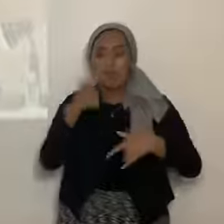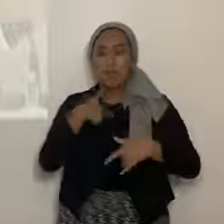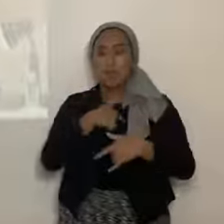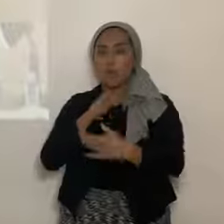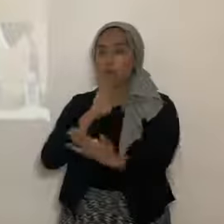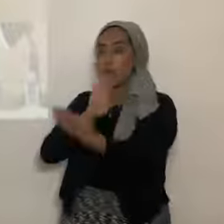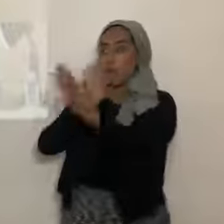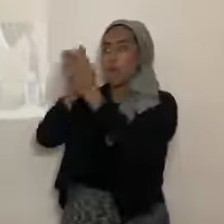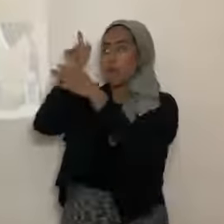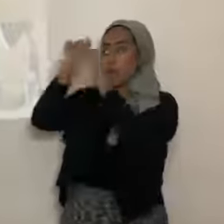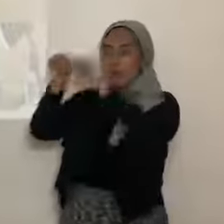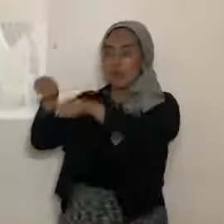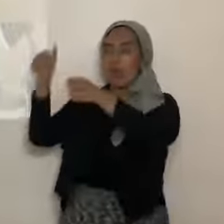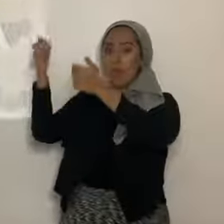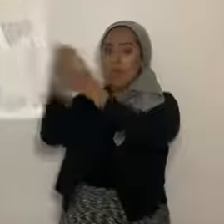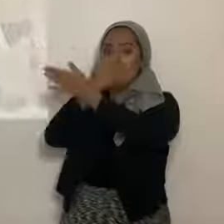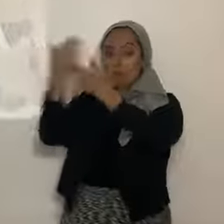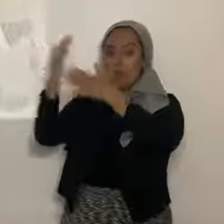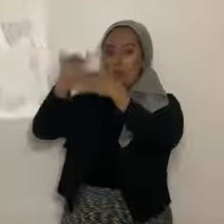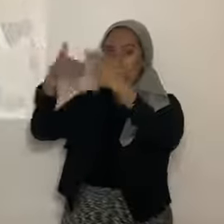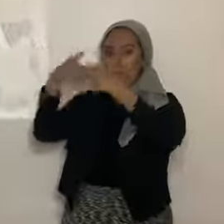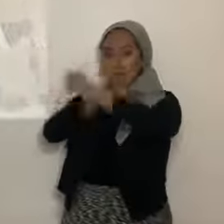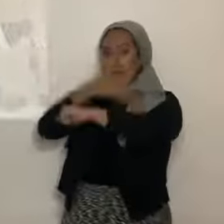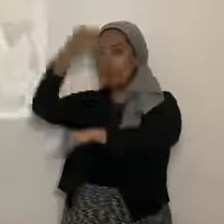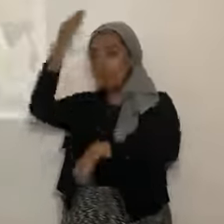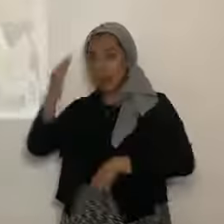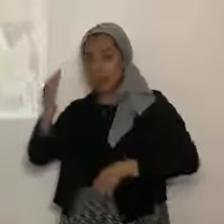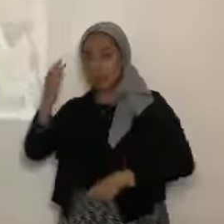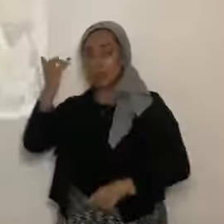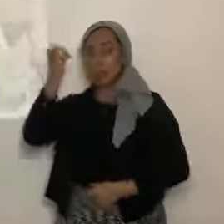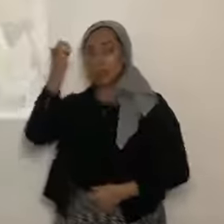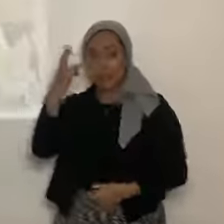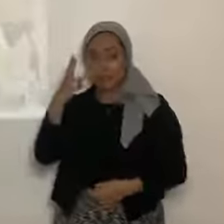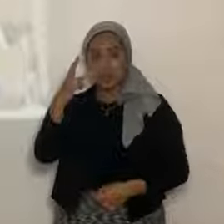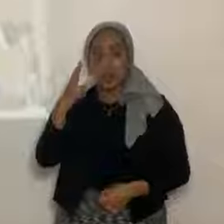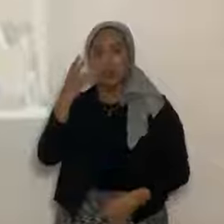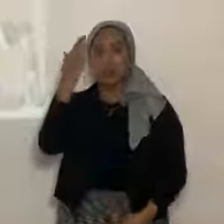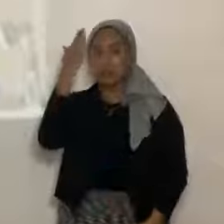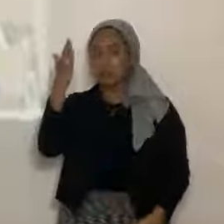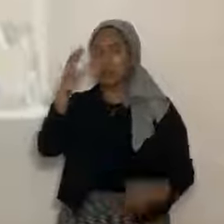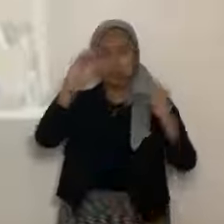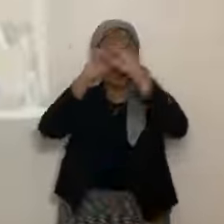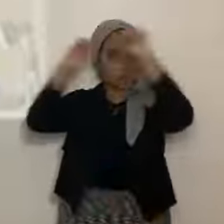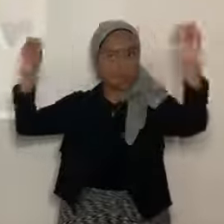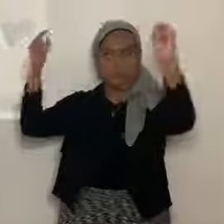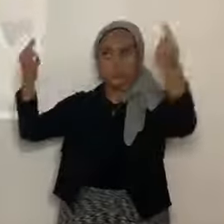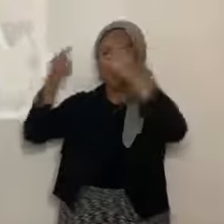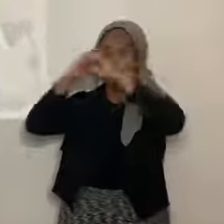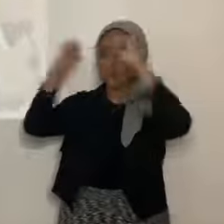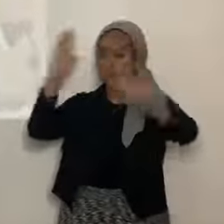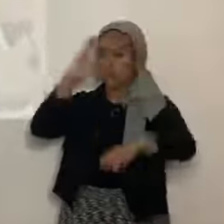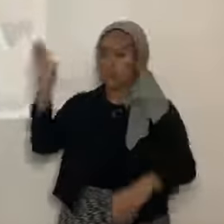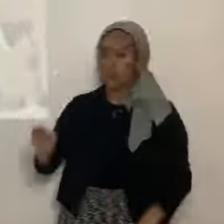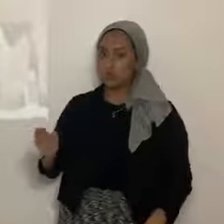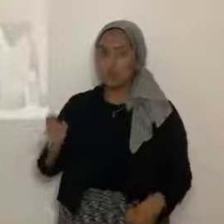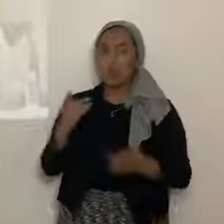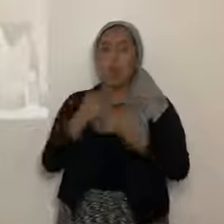que todo lo puede, al Todopoderoso, Yahshua, que es sin pecado? ¿Qué comunión hay la luz